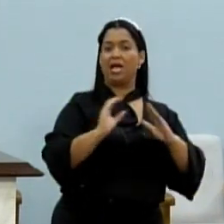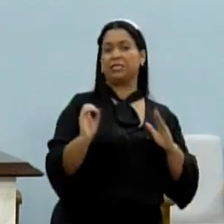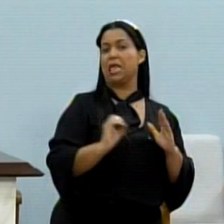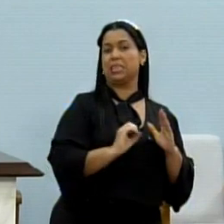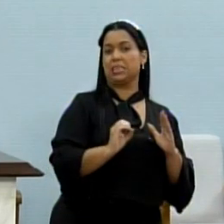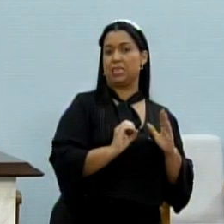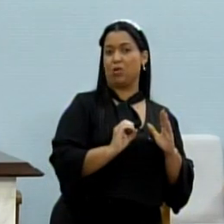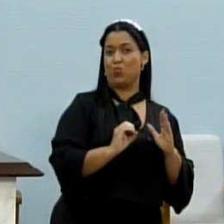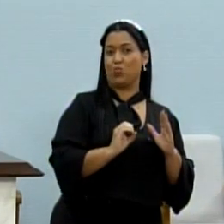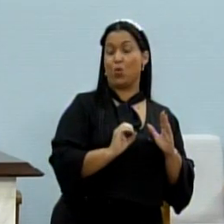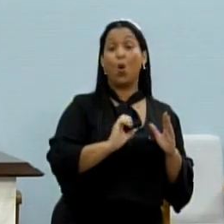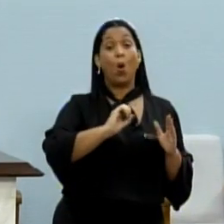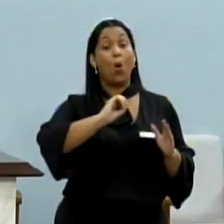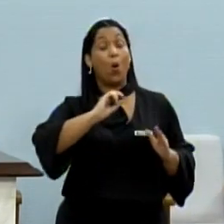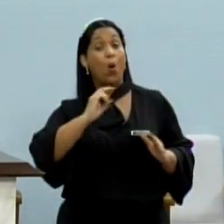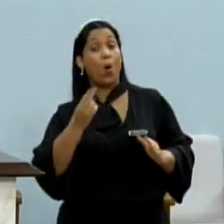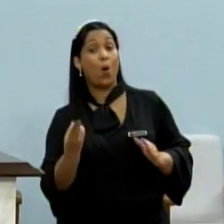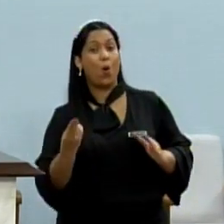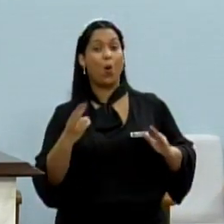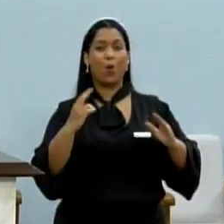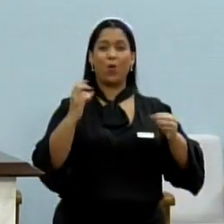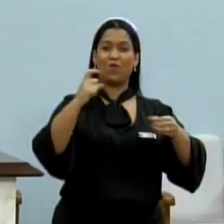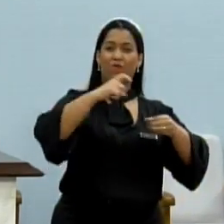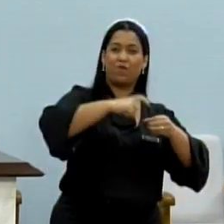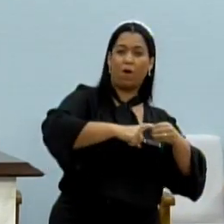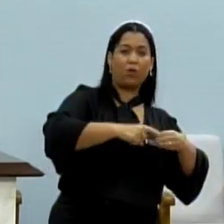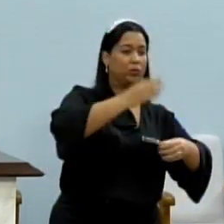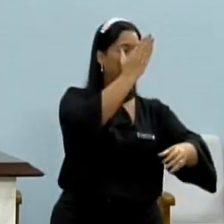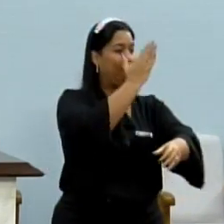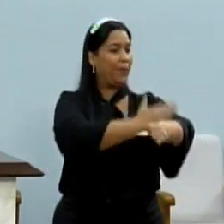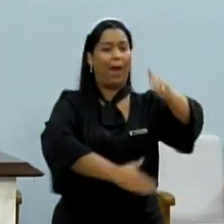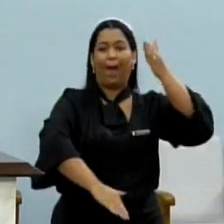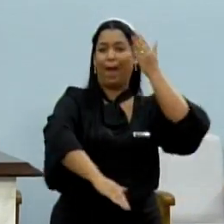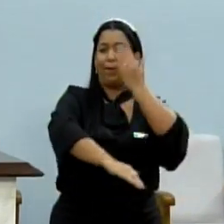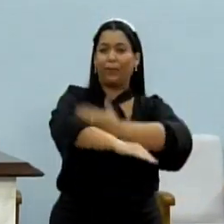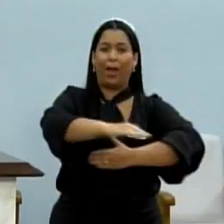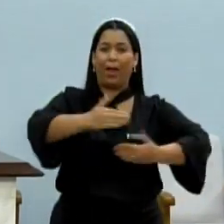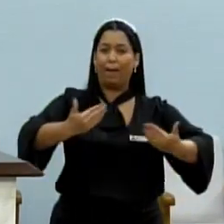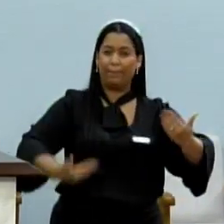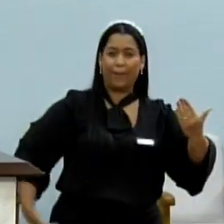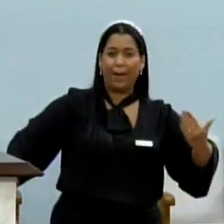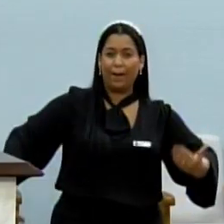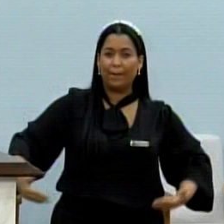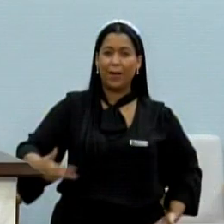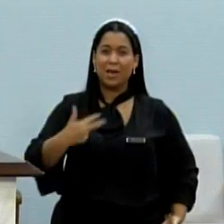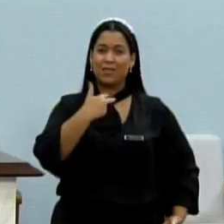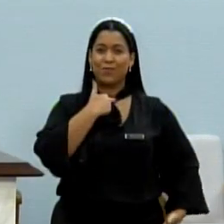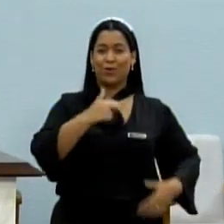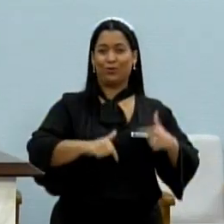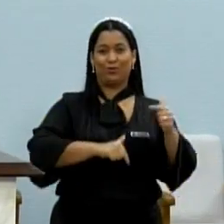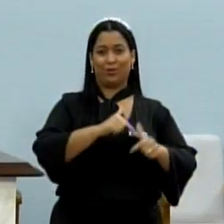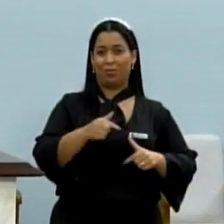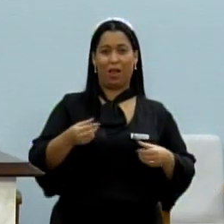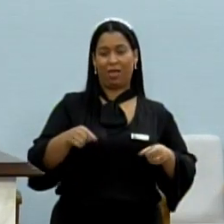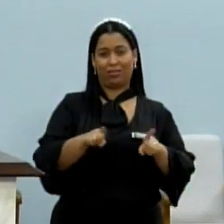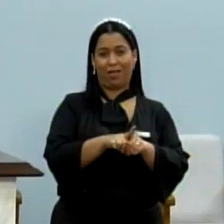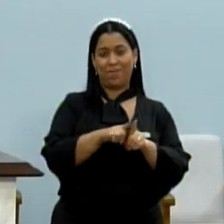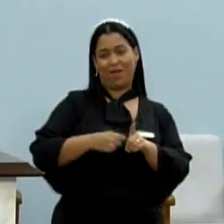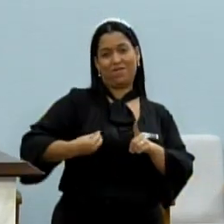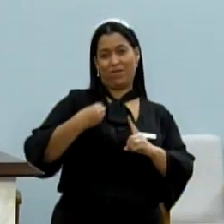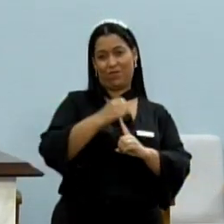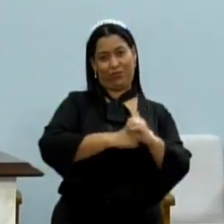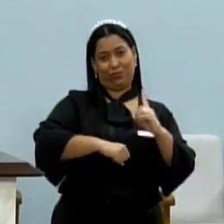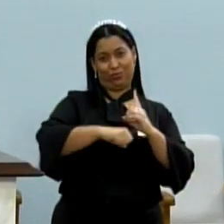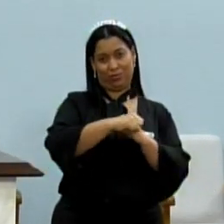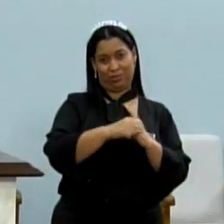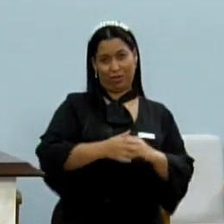casas, ou que retornam mutilados ou incapazes de atos laborativos e de atos sociais.